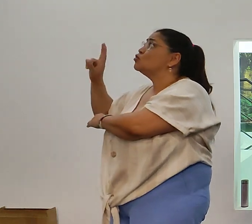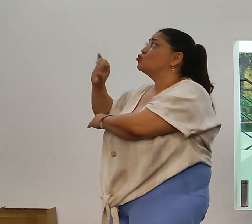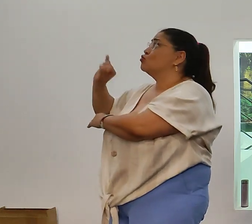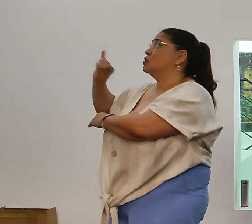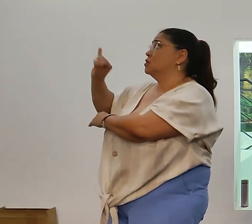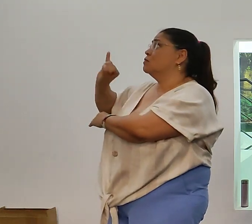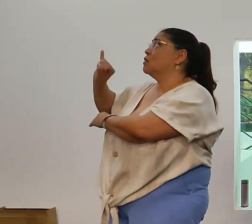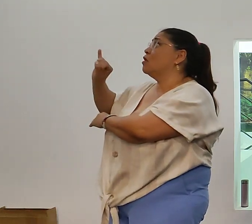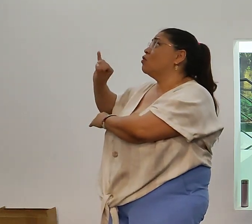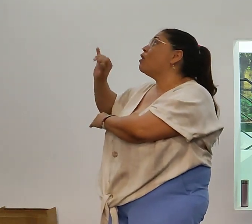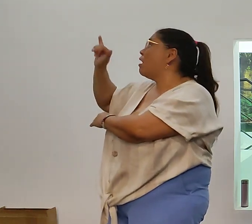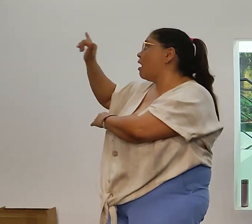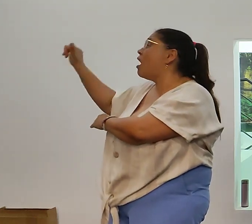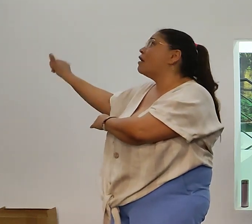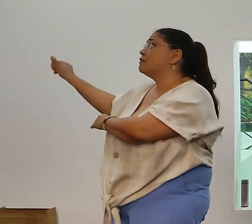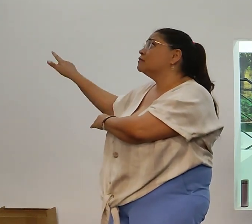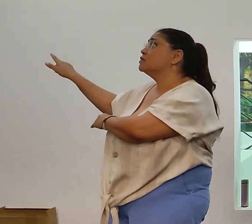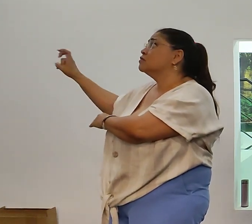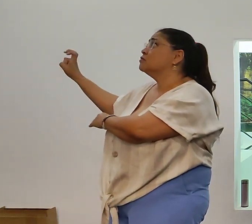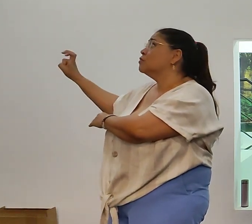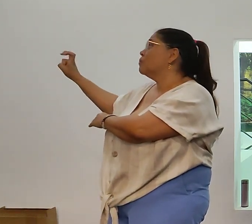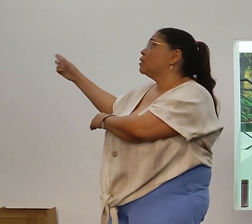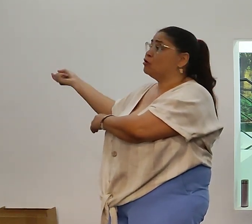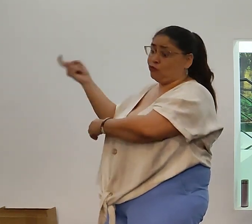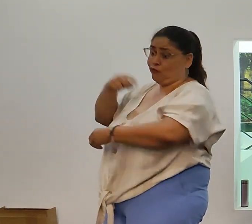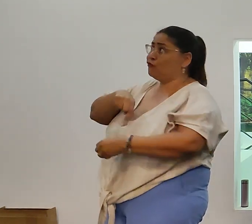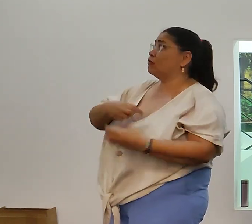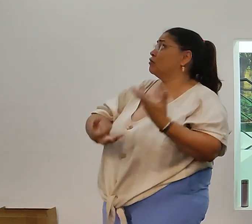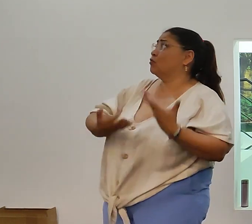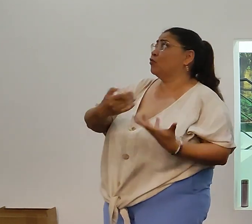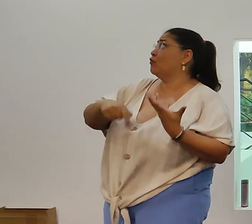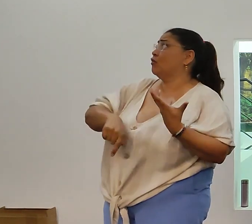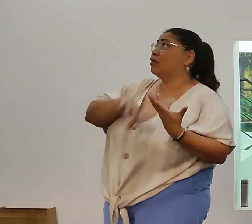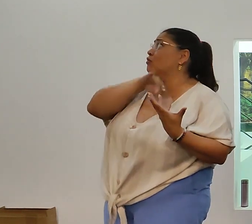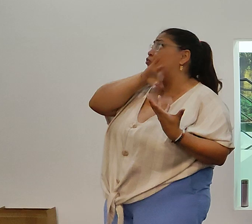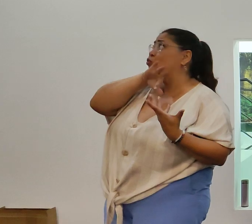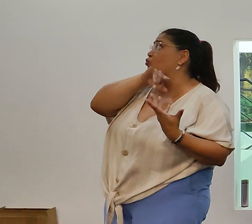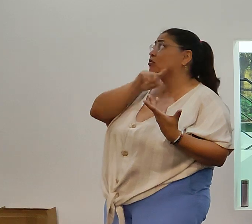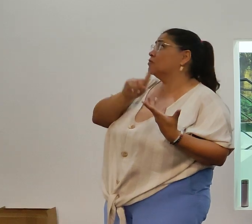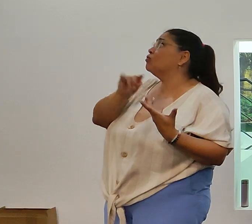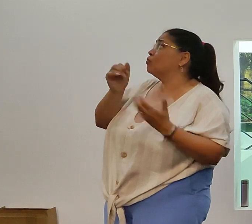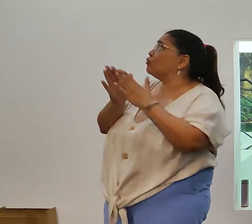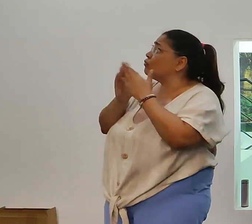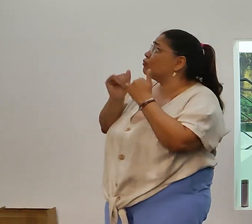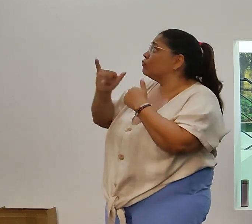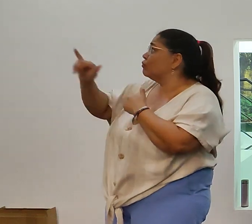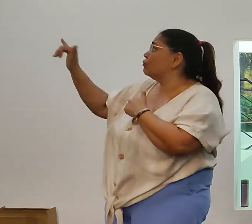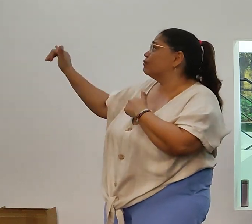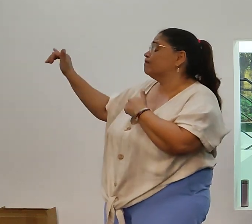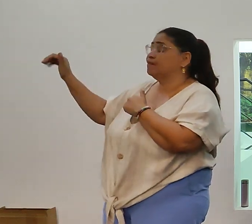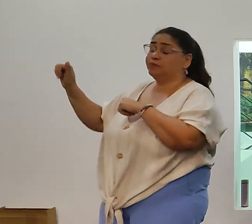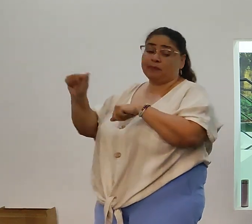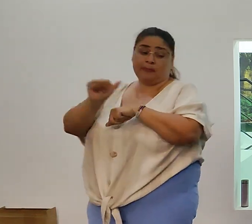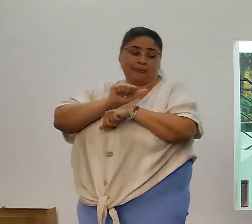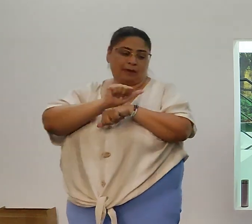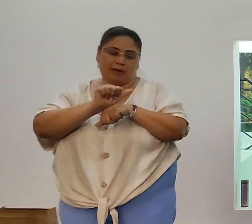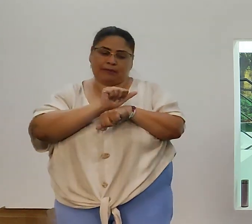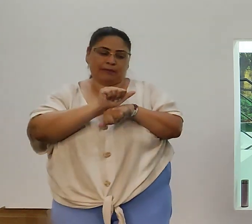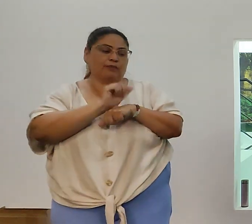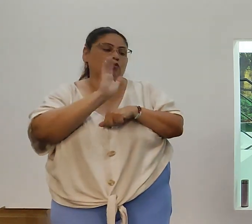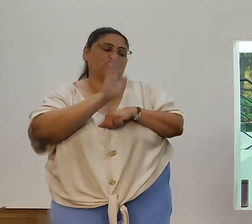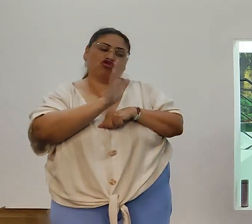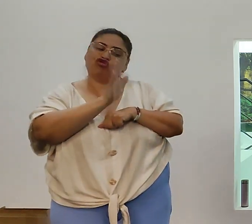irmãos. Deixa que ele os avise, a fim de que eles não venham também para esse lugar de tormento. Abraão respondeu, eles